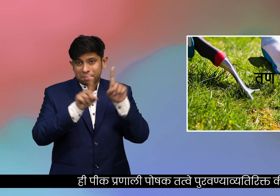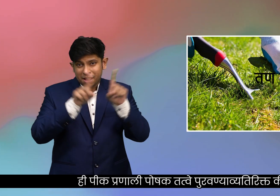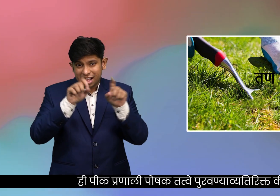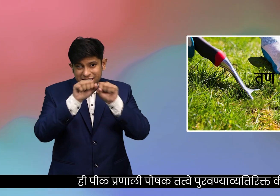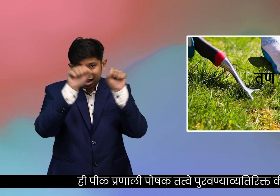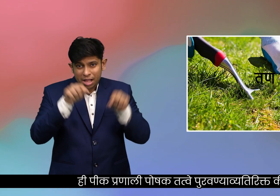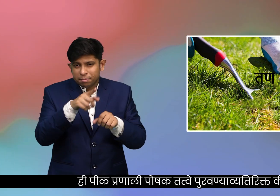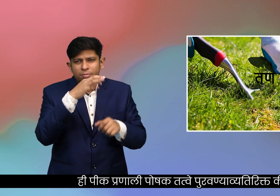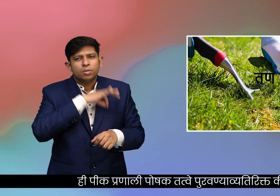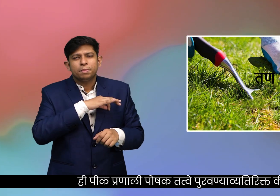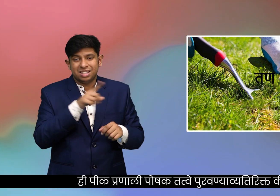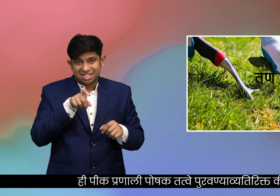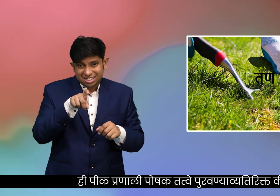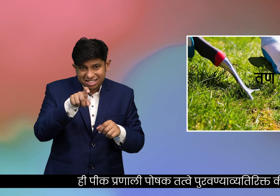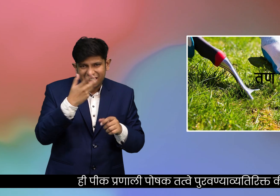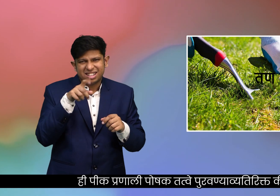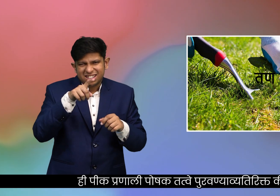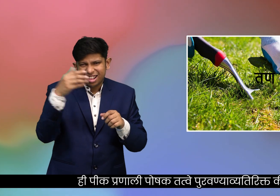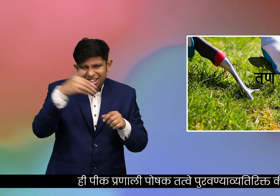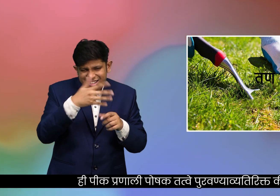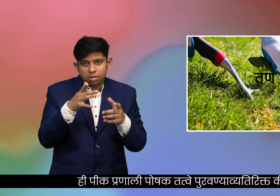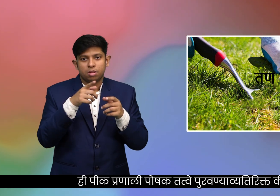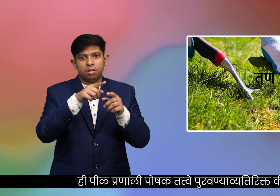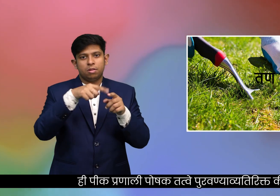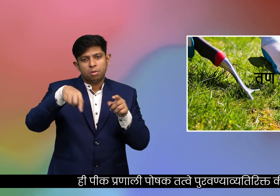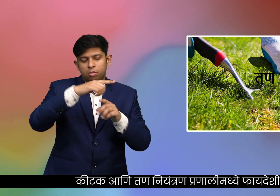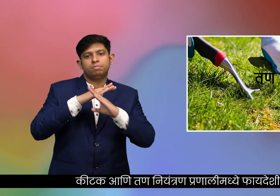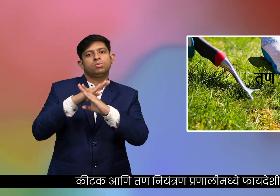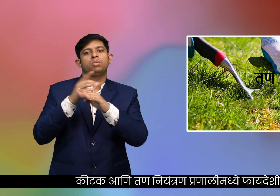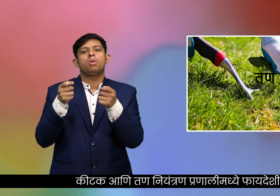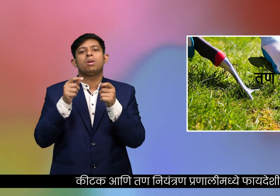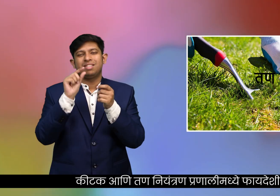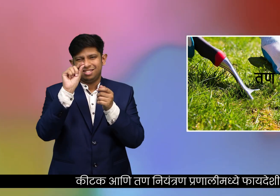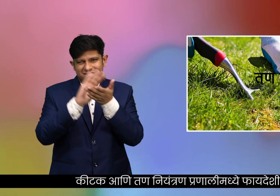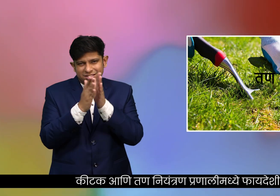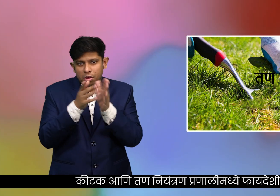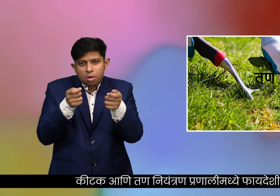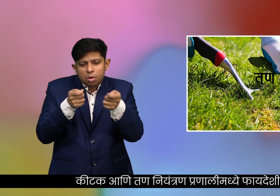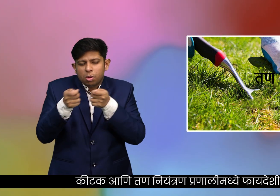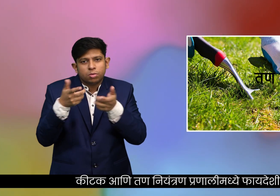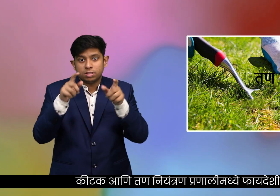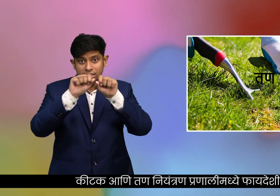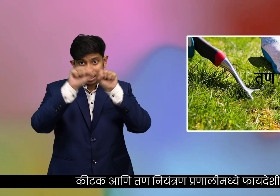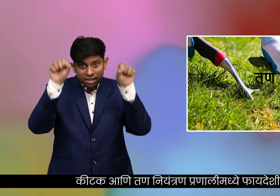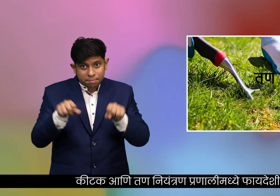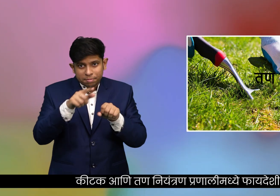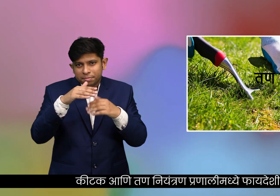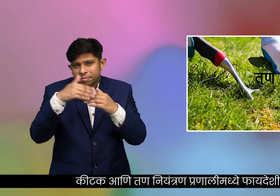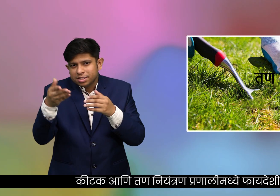पीक प्रणाली पोषक तत्वे पुरवण्याव्यतिरिक्त कीटक आणि तंत्र नियंत्रण प्रणालीमध्ये फायदेशीर